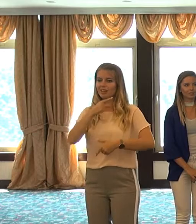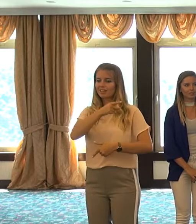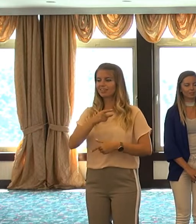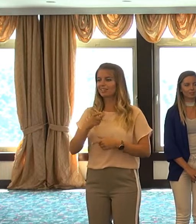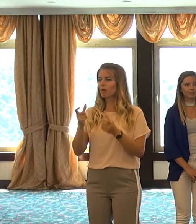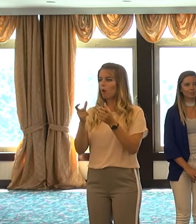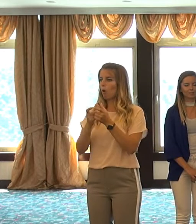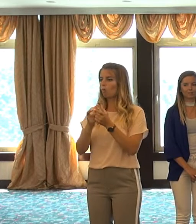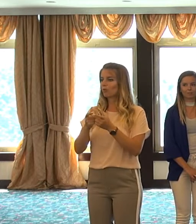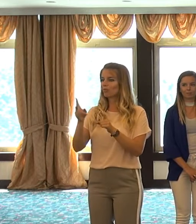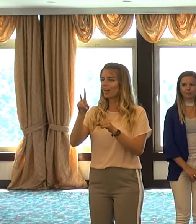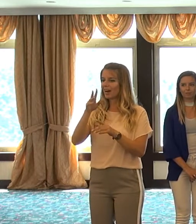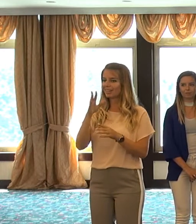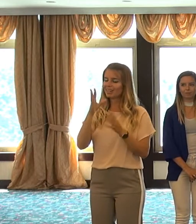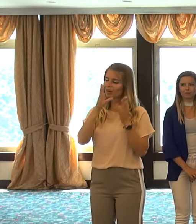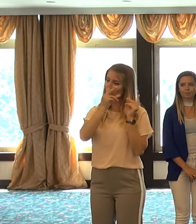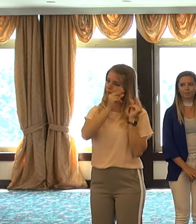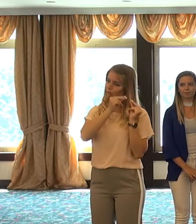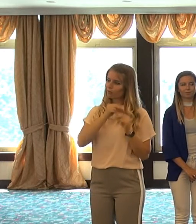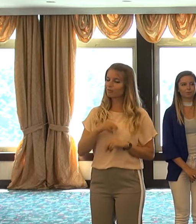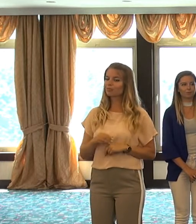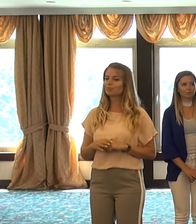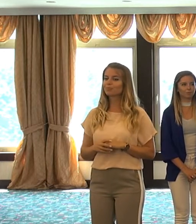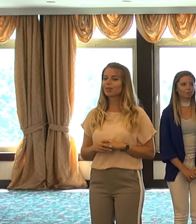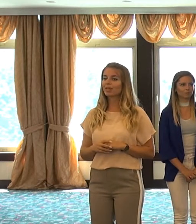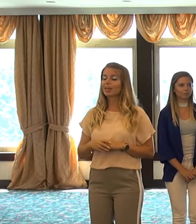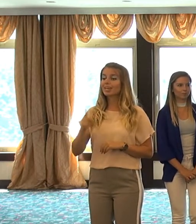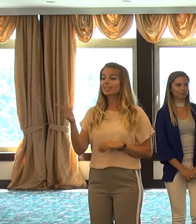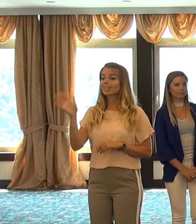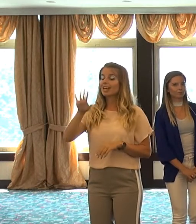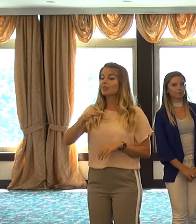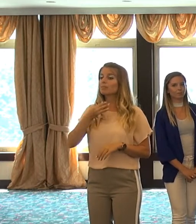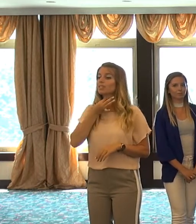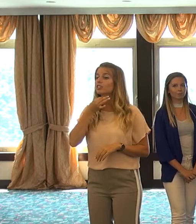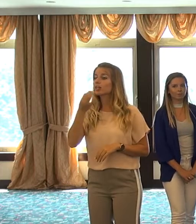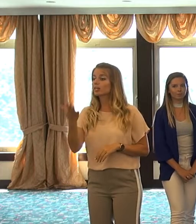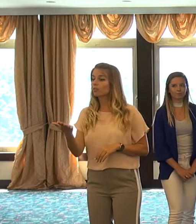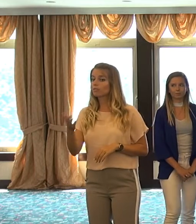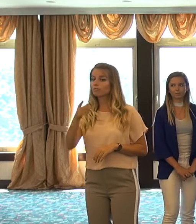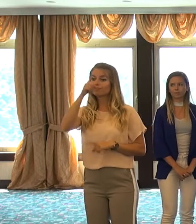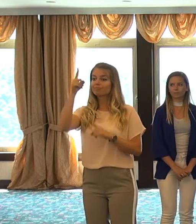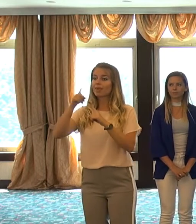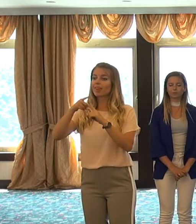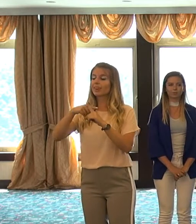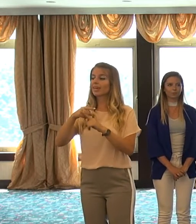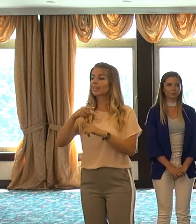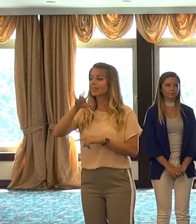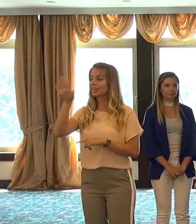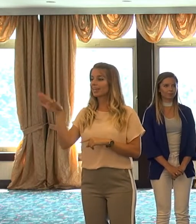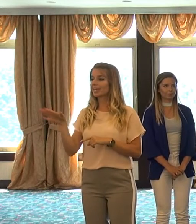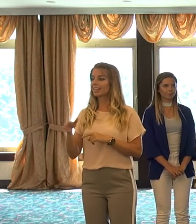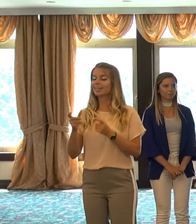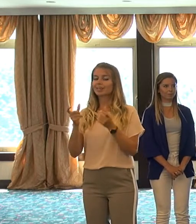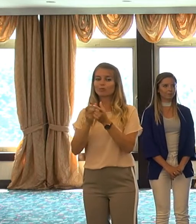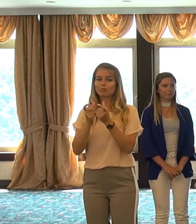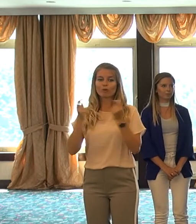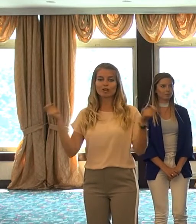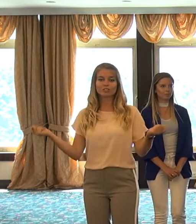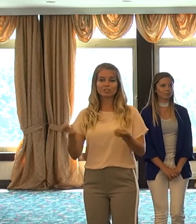kaldık. Gerçekten uygun bir otel olduğunu gördüm burada. Ve diğer bir teşekkürüm özellikle buradaki teknik ekibe. Ben birçok organizasyon yaptım 20